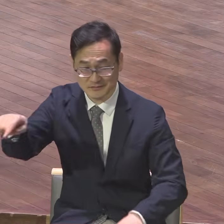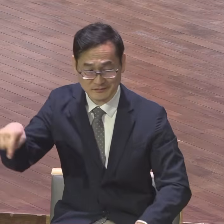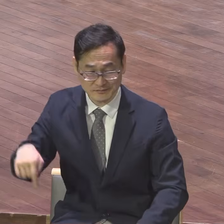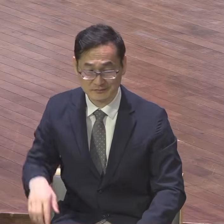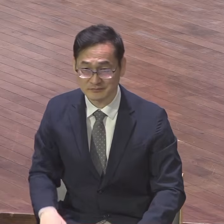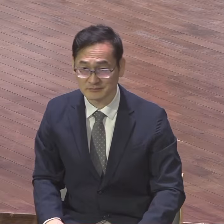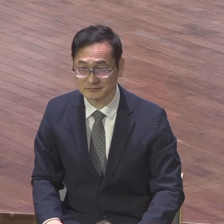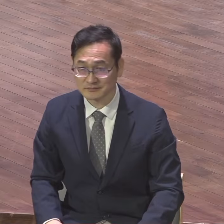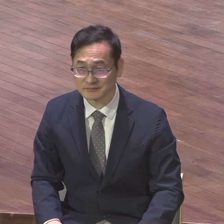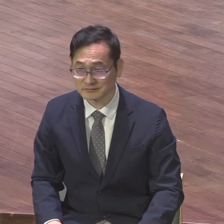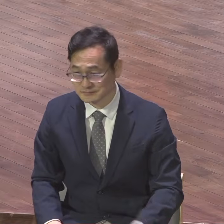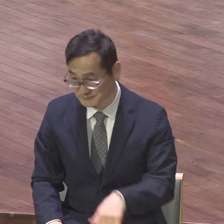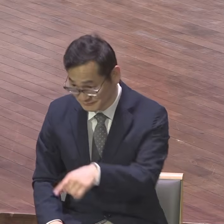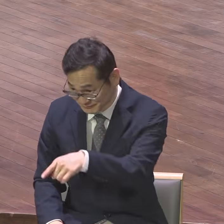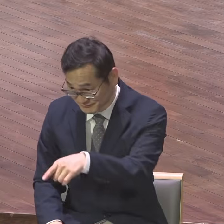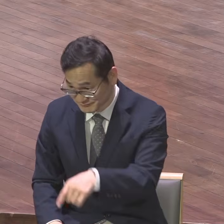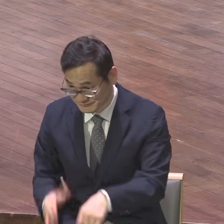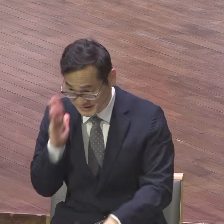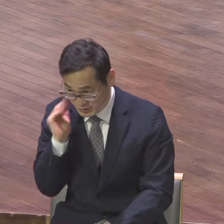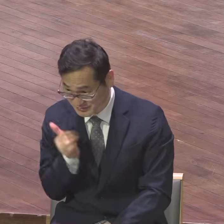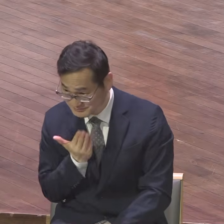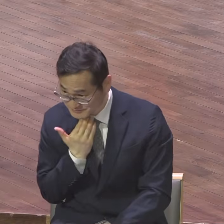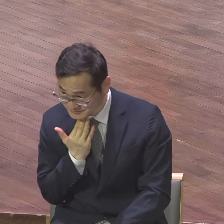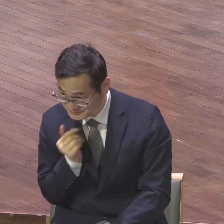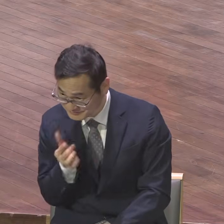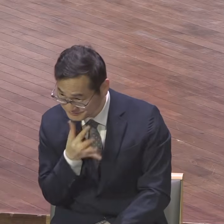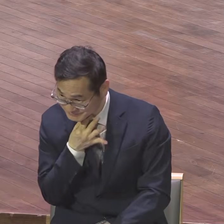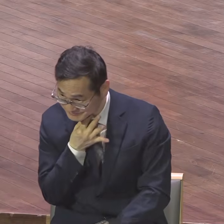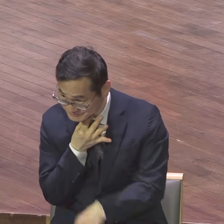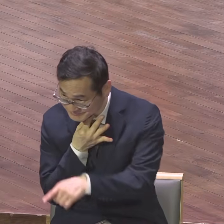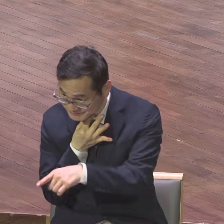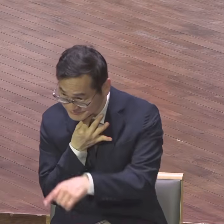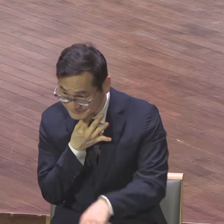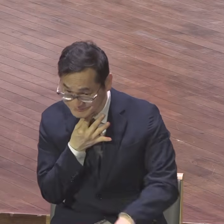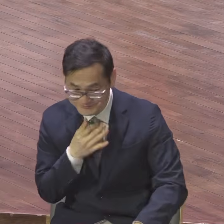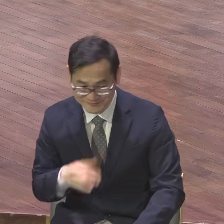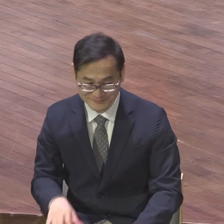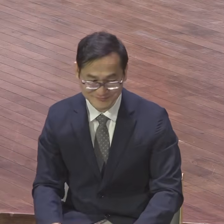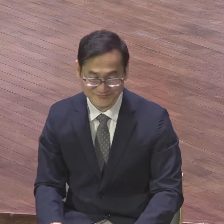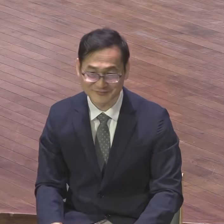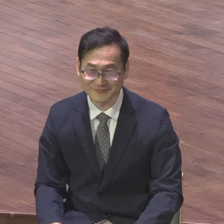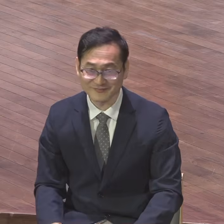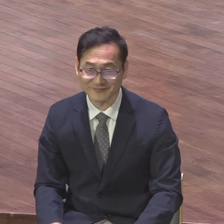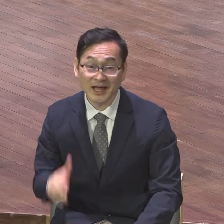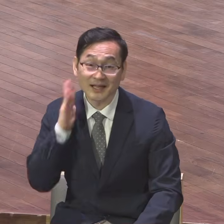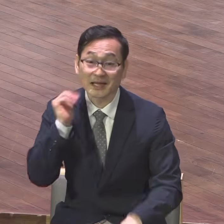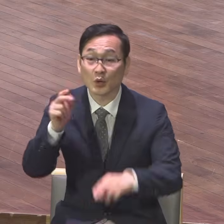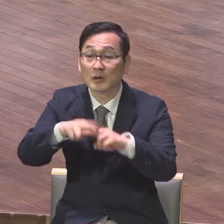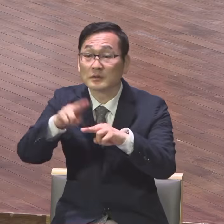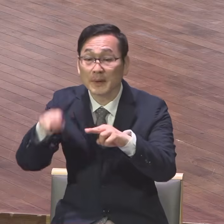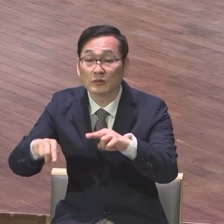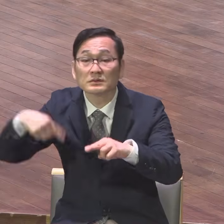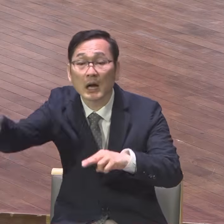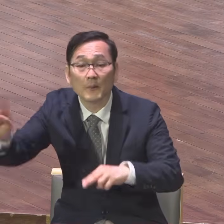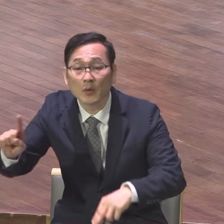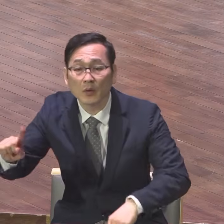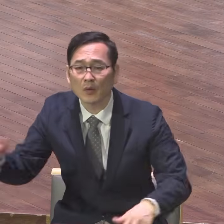해보고 싶잖아요, 지금. 그 다음 순수가 뭐예요? 가는 거예요, 절로.